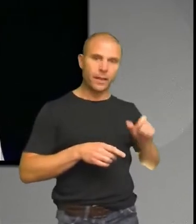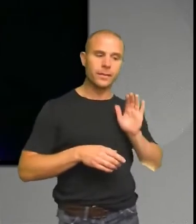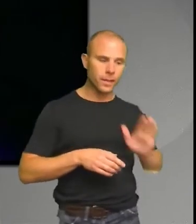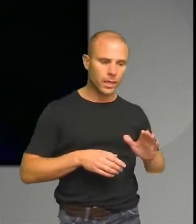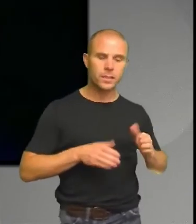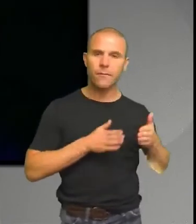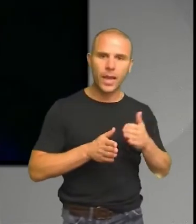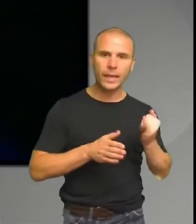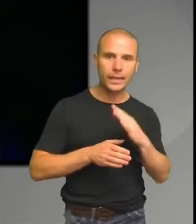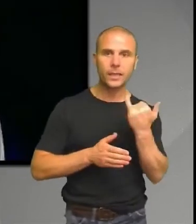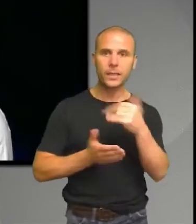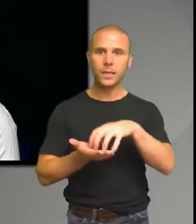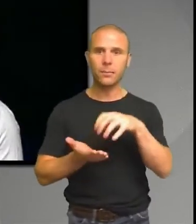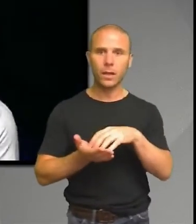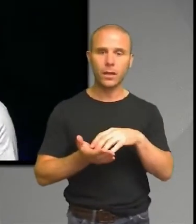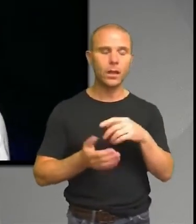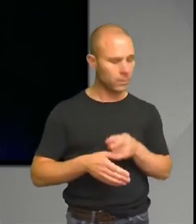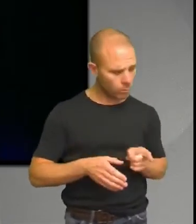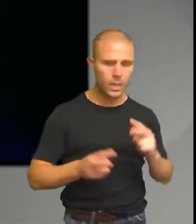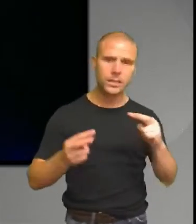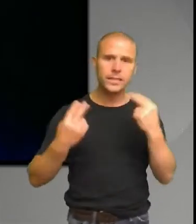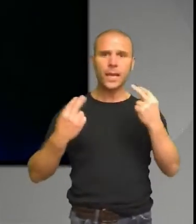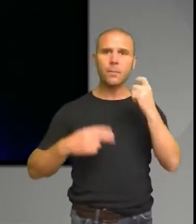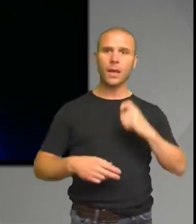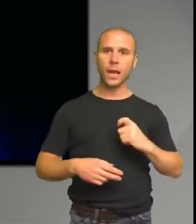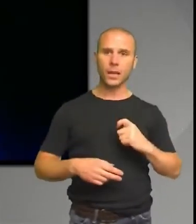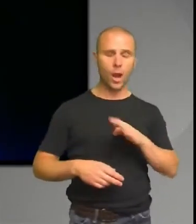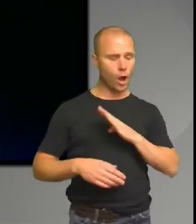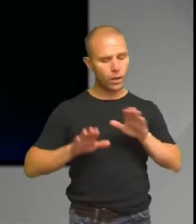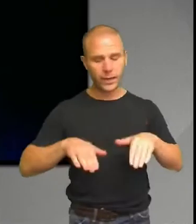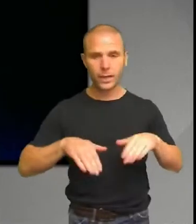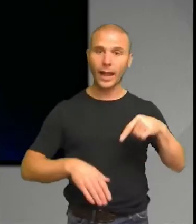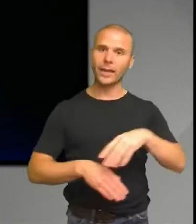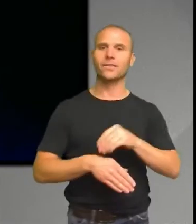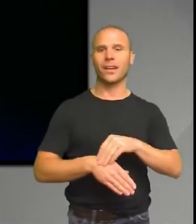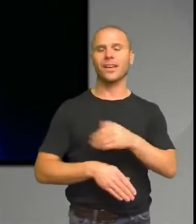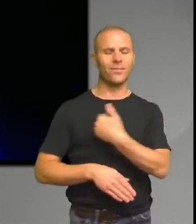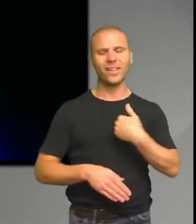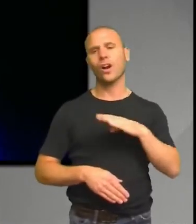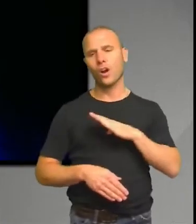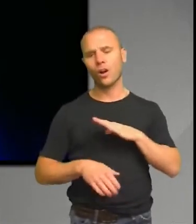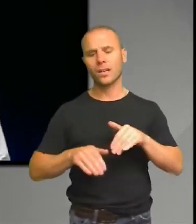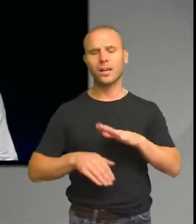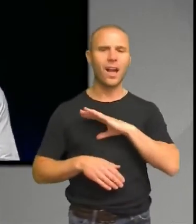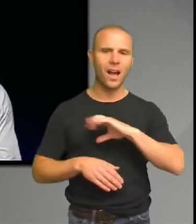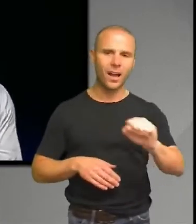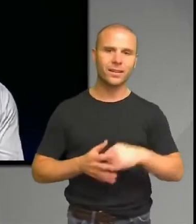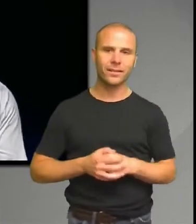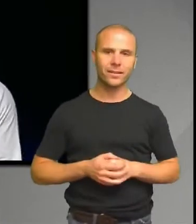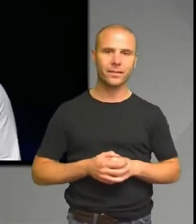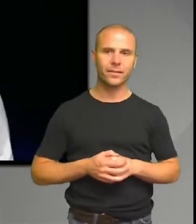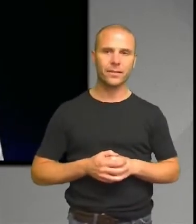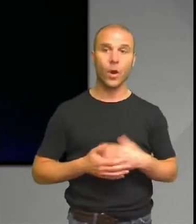fått uppmärksamhet. De hade allting. Här i Sverige har vi allting. Och vi till viss